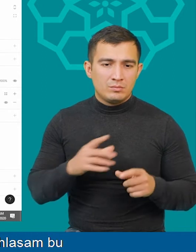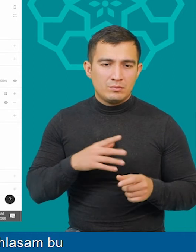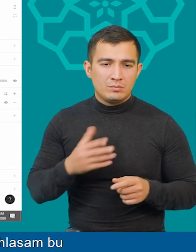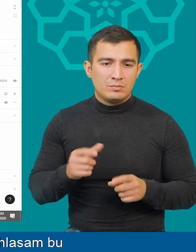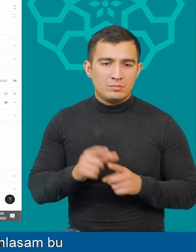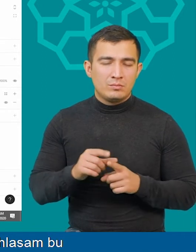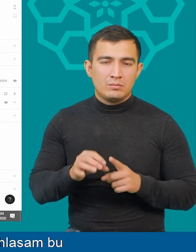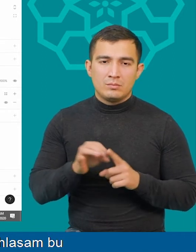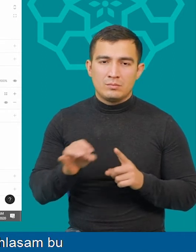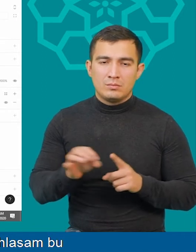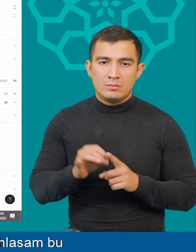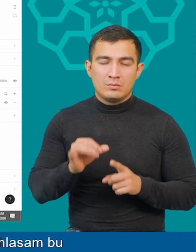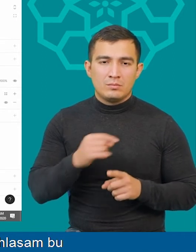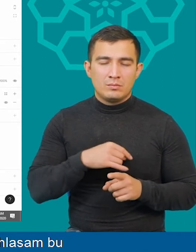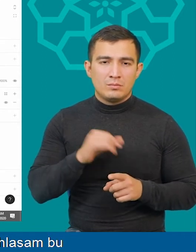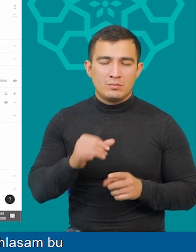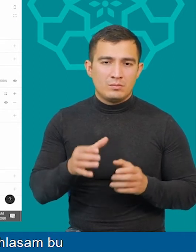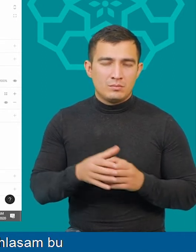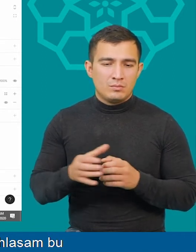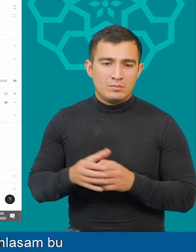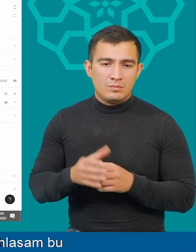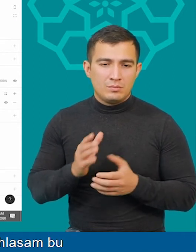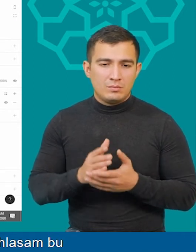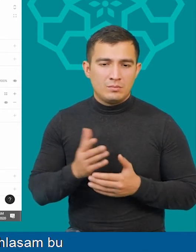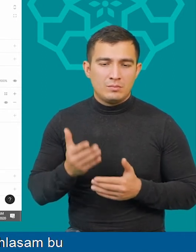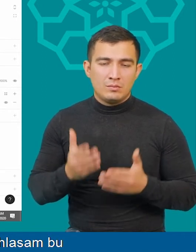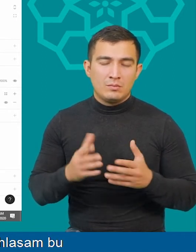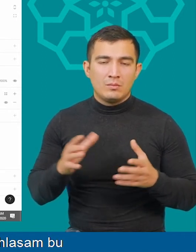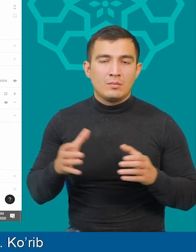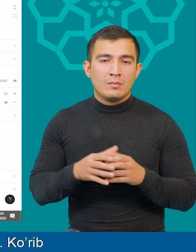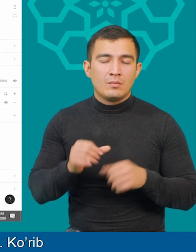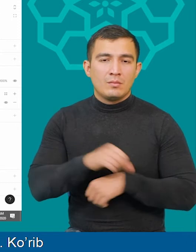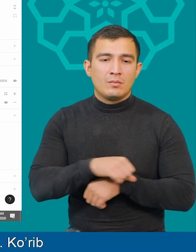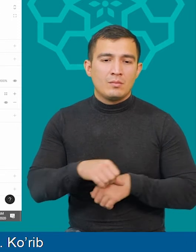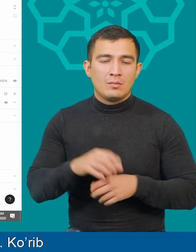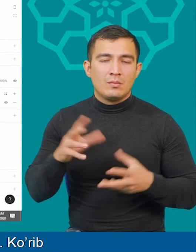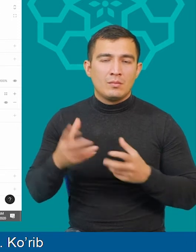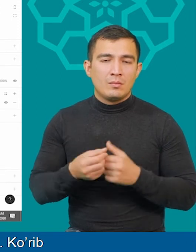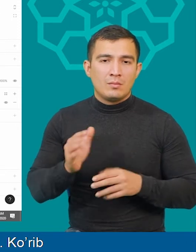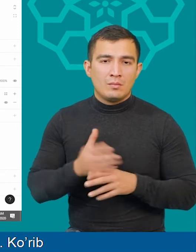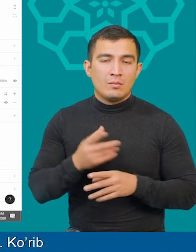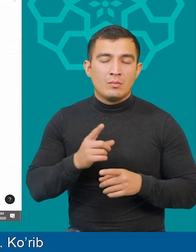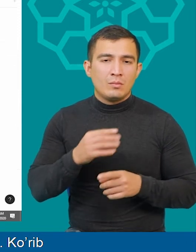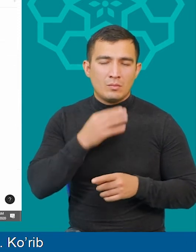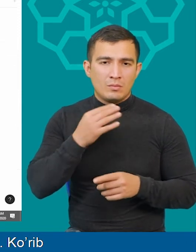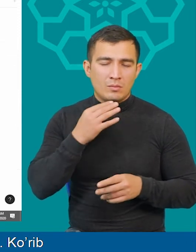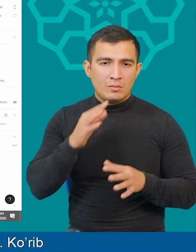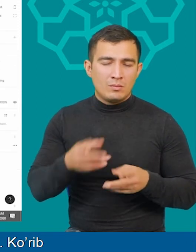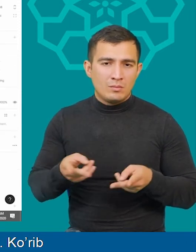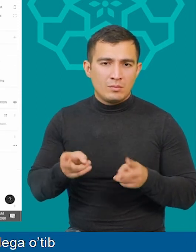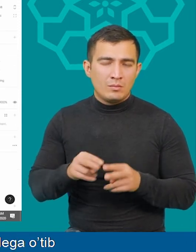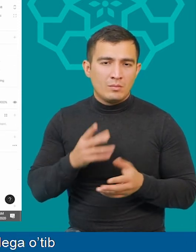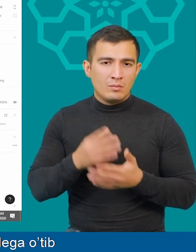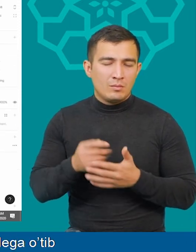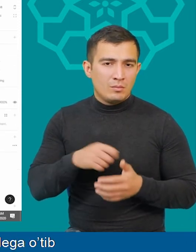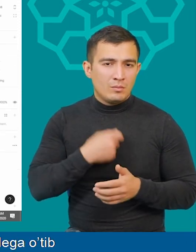frame o'zini sohasi bo'ladi. Agar men clip content topib tashlasam, bu yerda qancha narsa qolib ketayotganini ko'rishimiz mumkin bo'ladi.